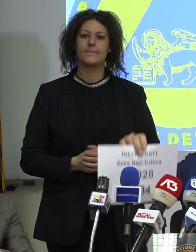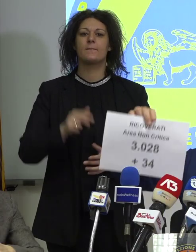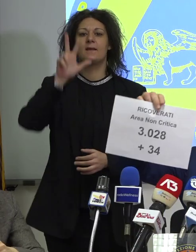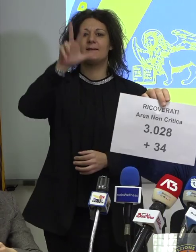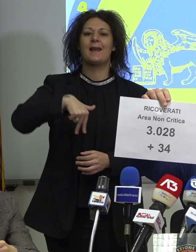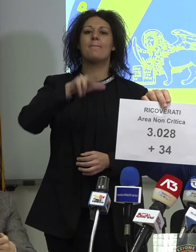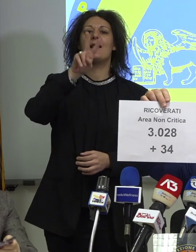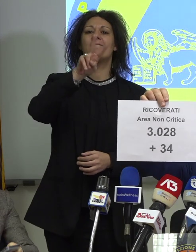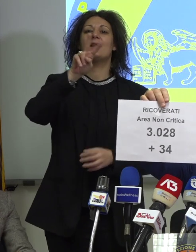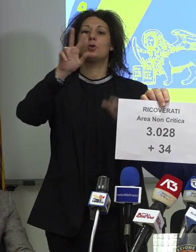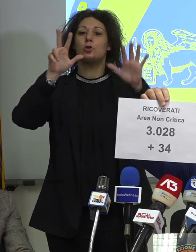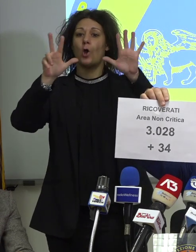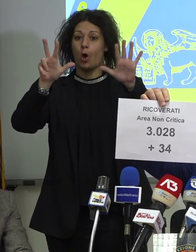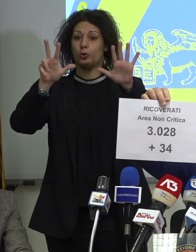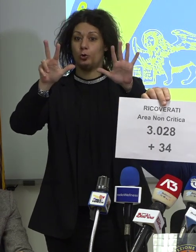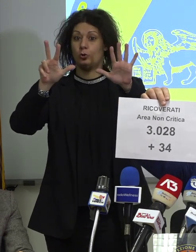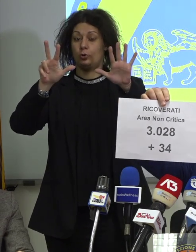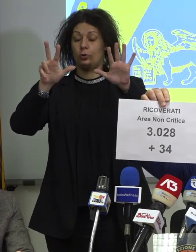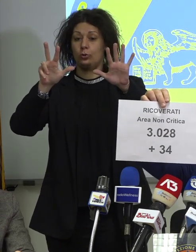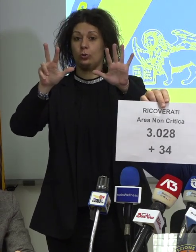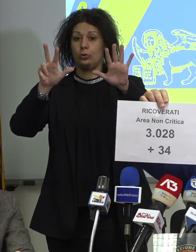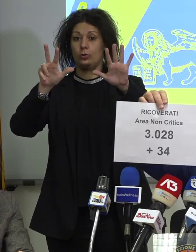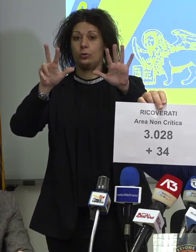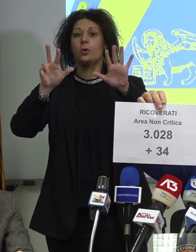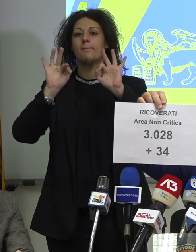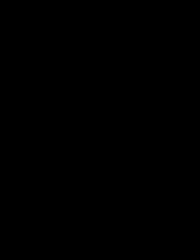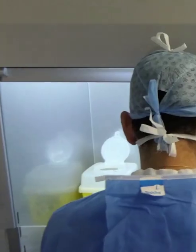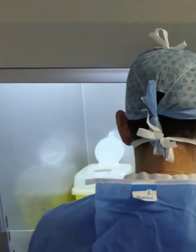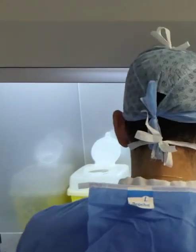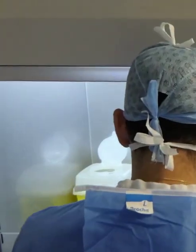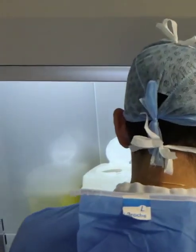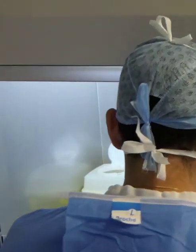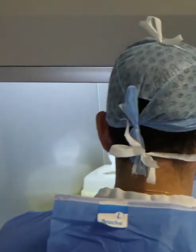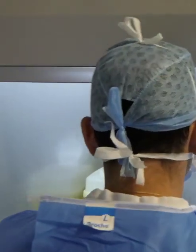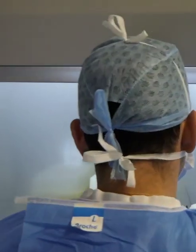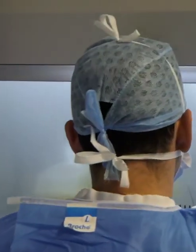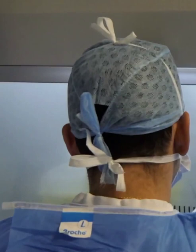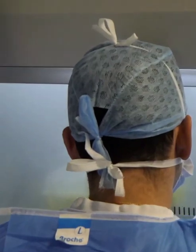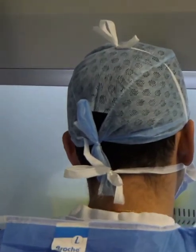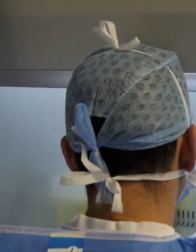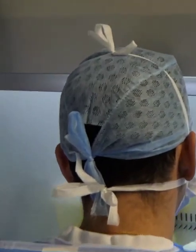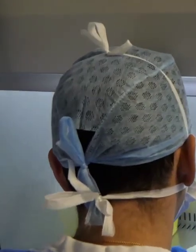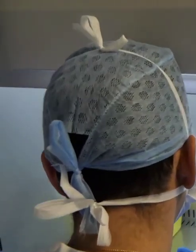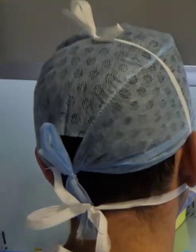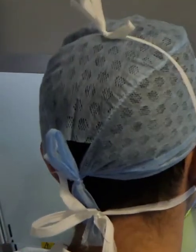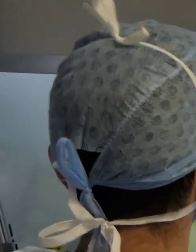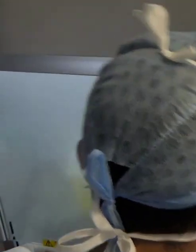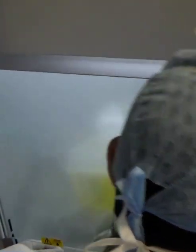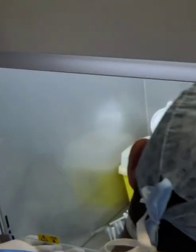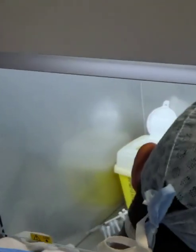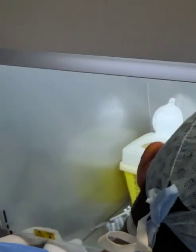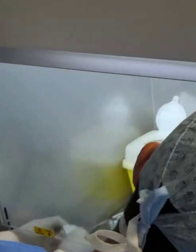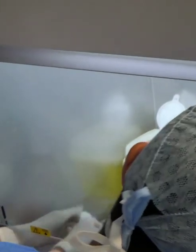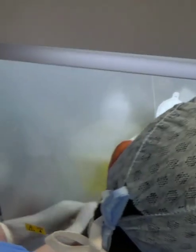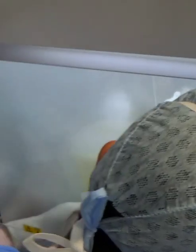non nasconde la preoccupazione. Siamo ancora in piena pandemia in Veneto, in Italia, in Europa, nel mondo. Ci sono tassi di ospedalizzazione